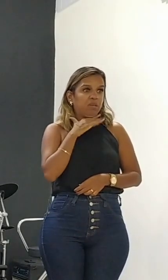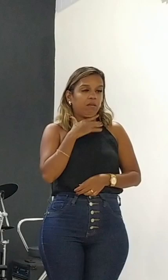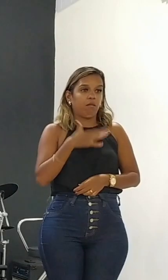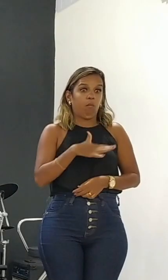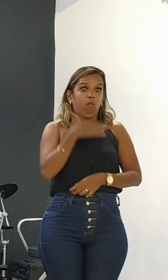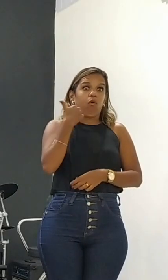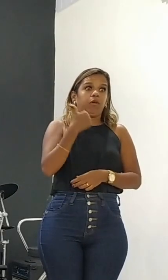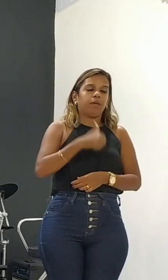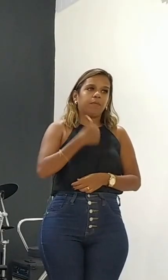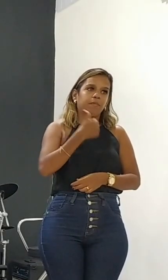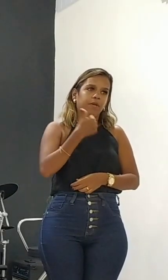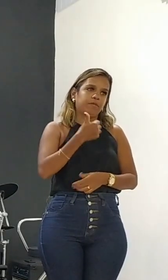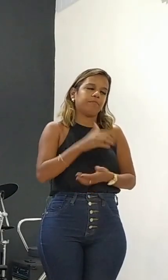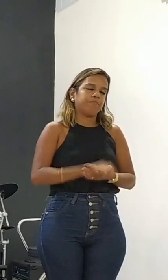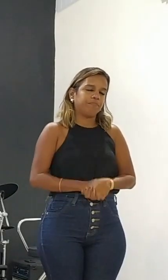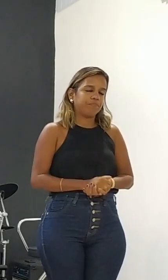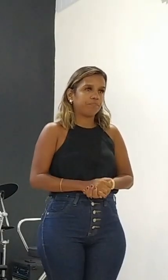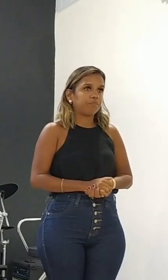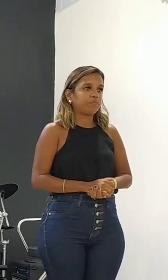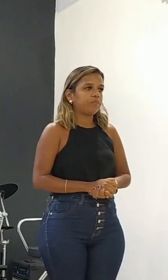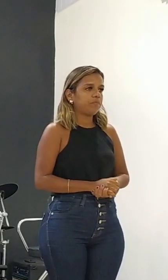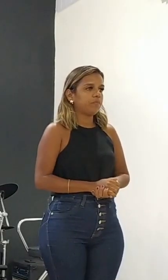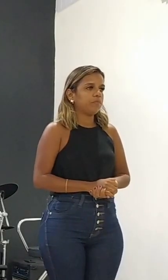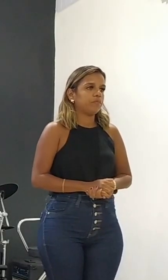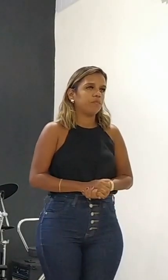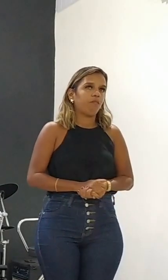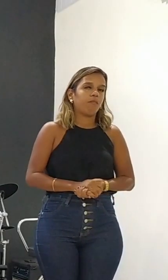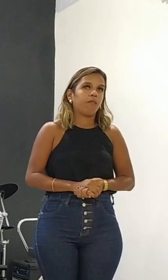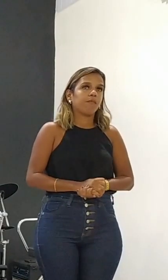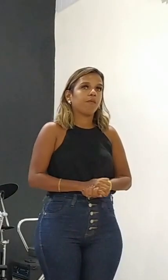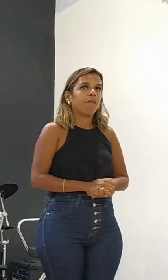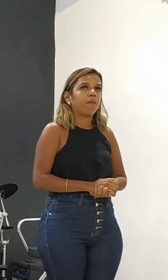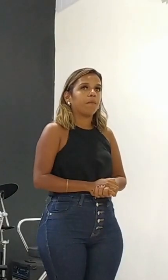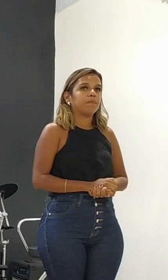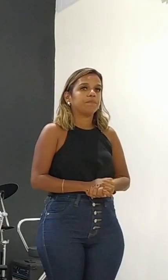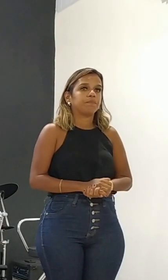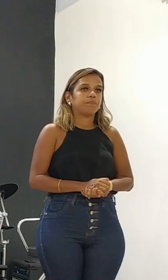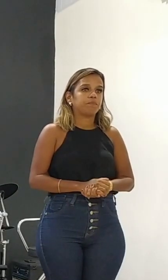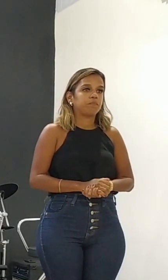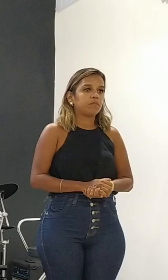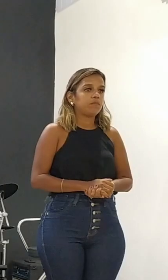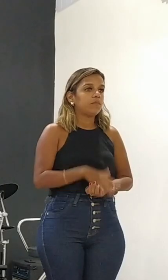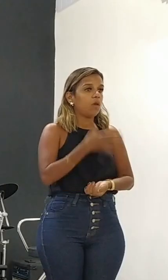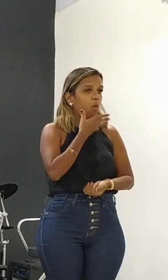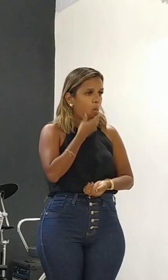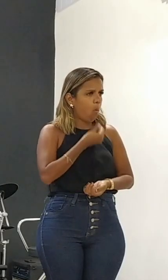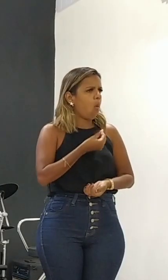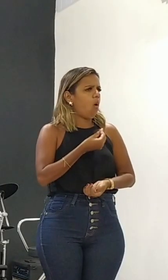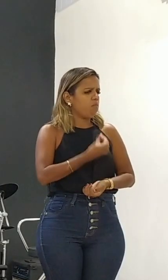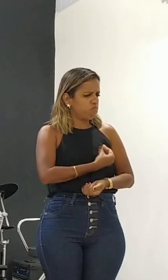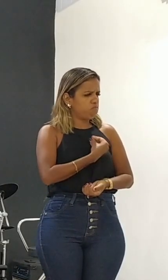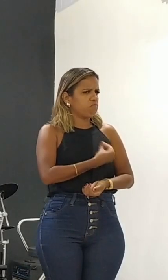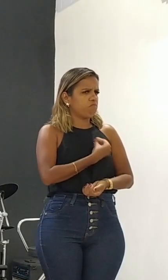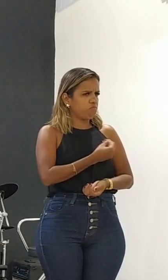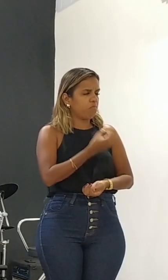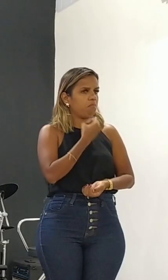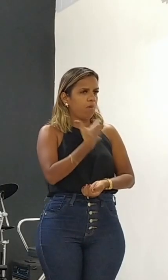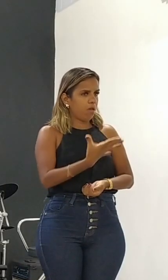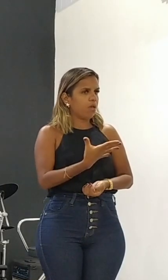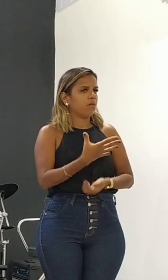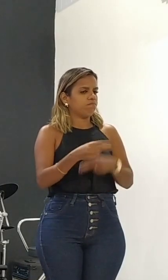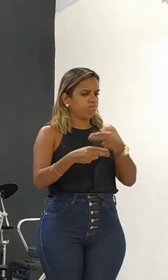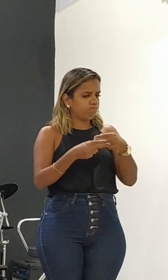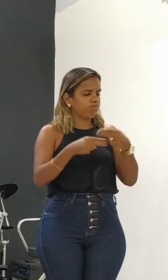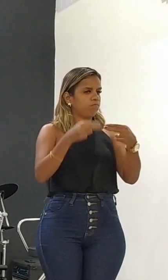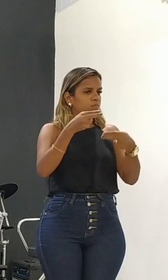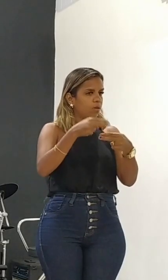tudo tem ônus e bônus, né? Tudo tem ônus e bônus. Mas ele era o cara que vivia bem, ele estava numa condição muito